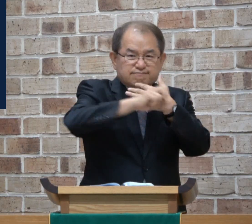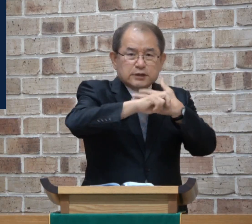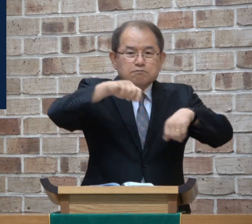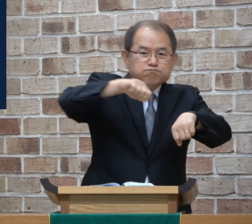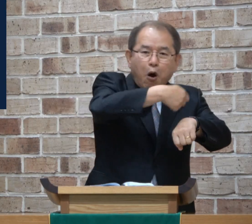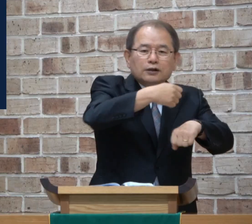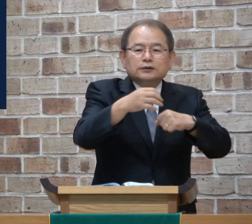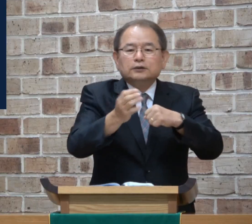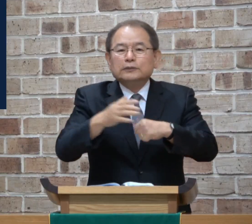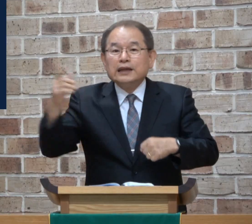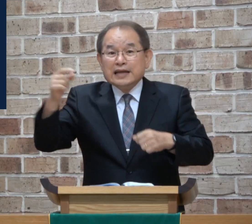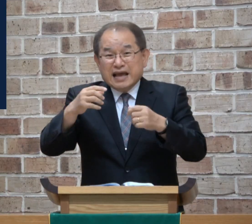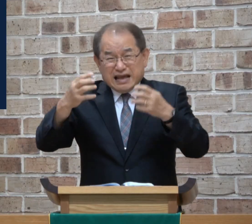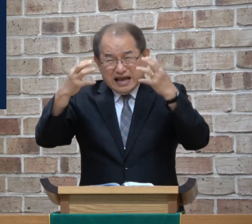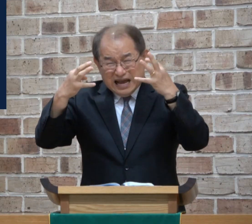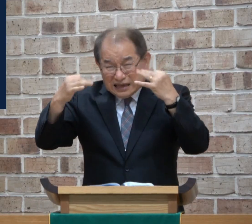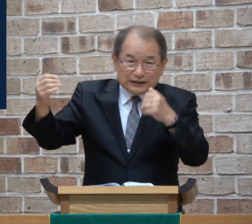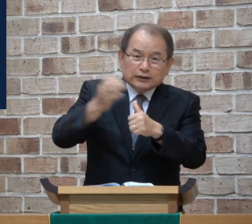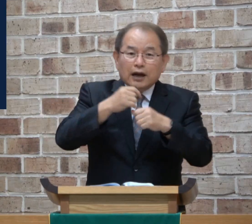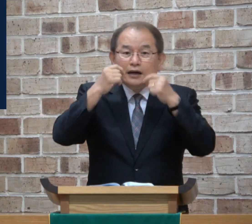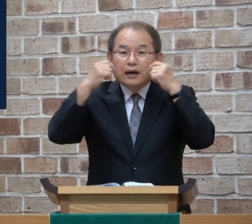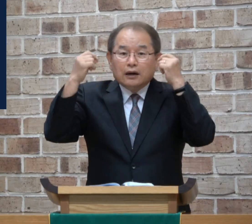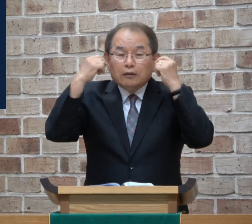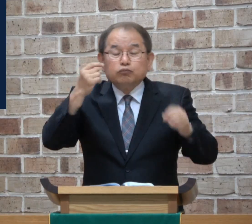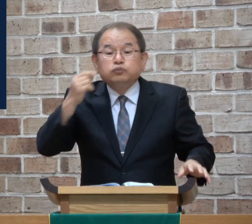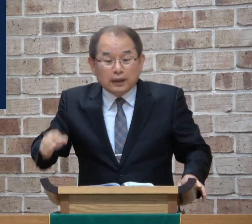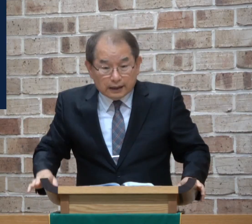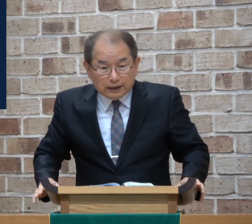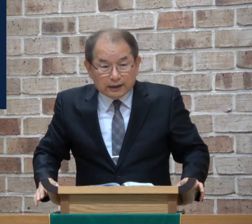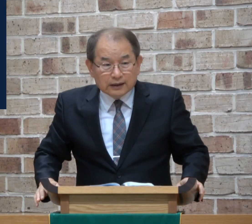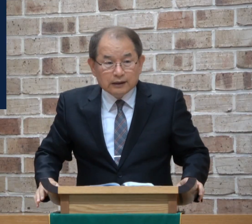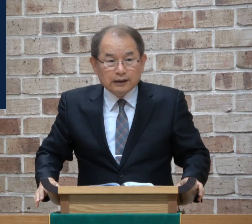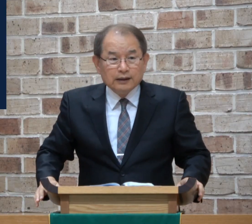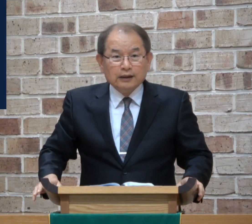그리고 몇 톤 이상만 잡을 수 있게끔 규정을 두었습니다.